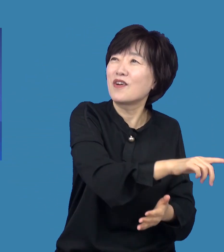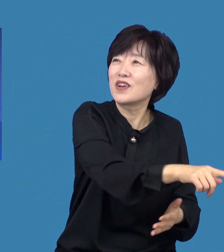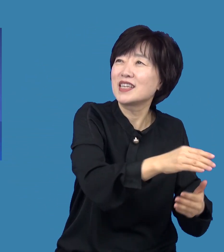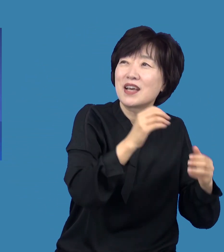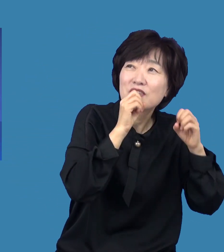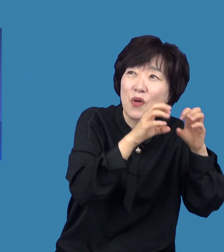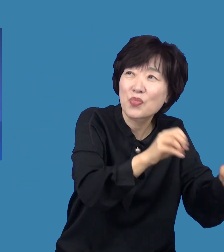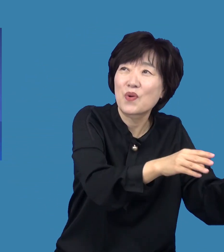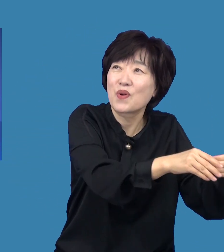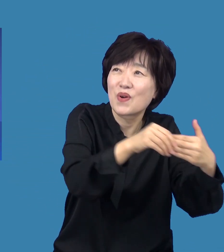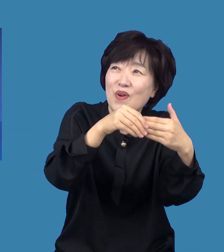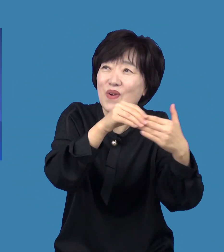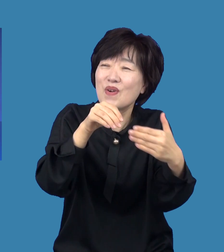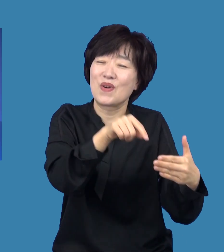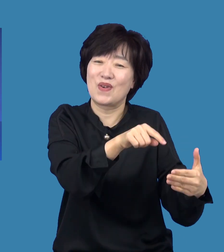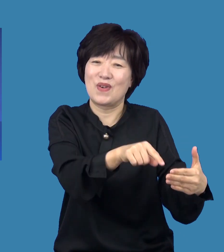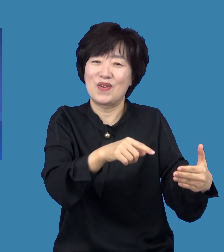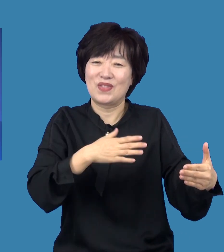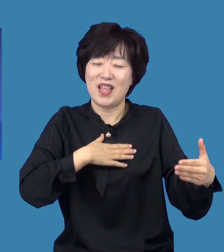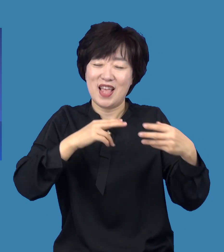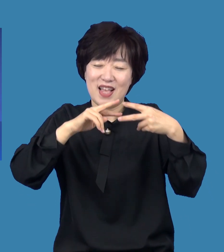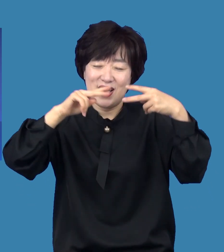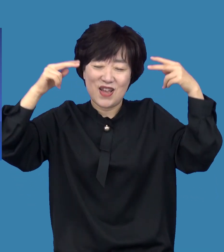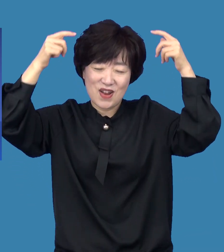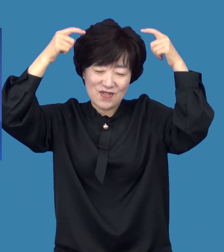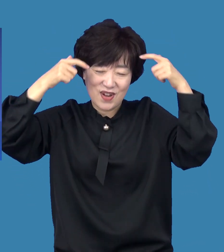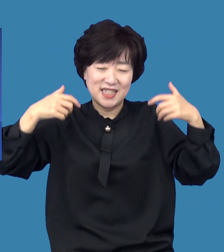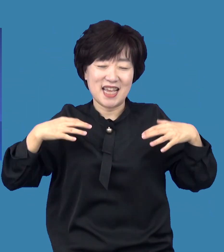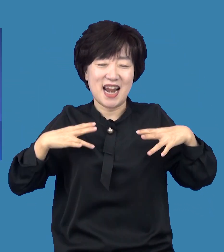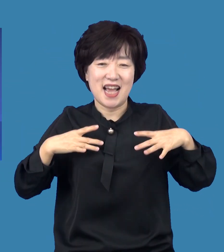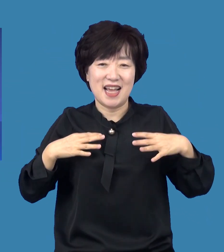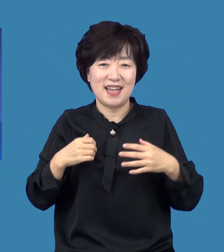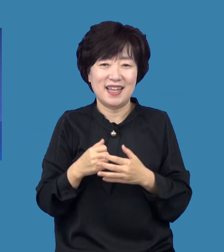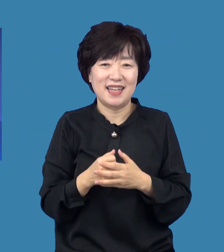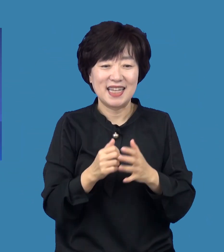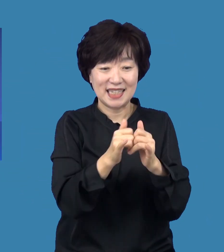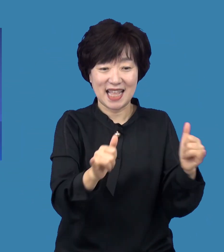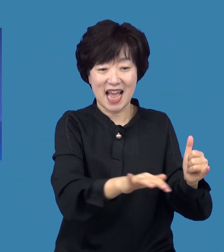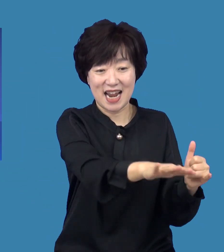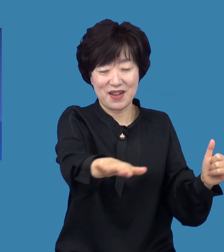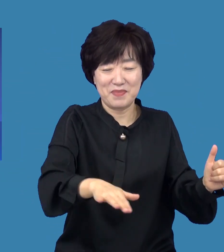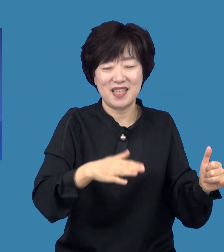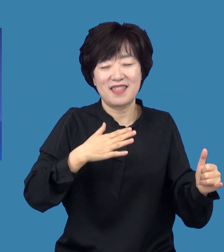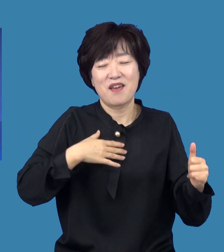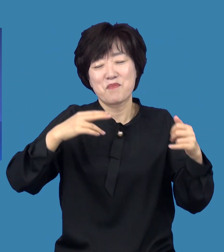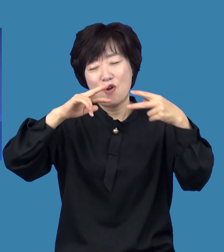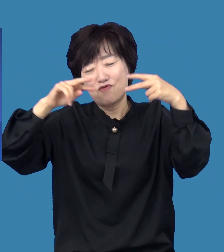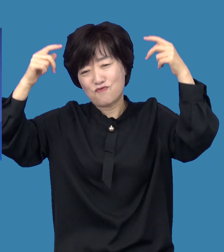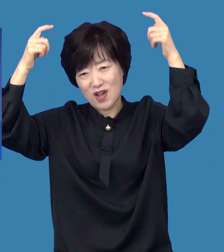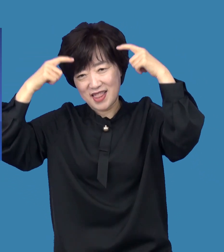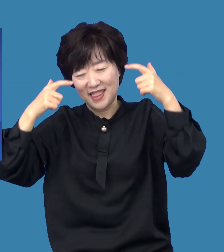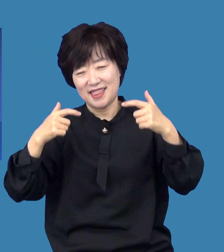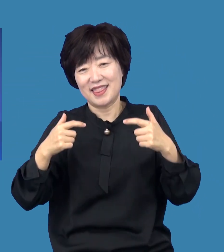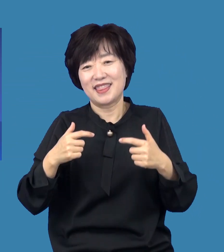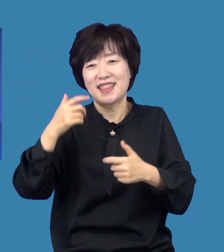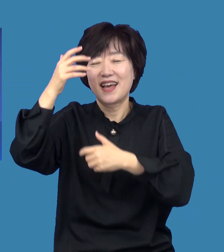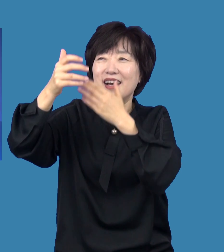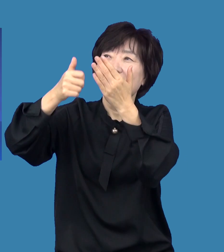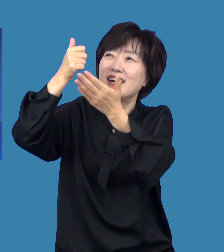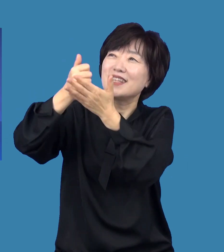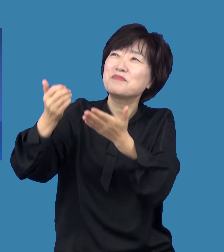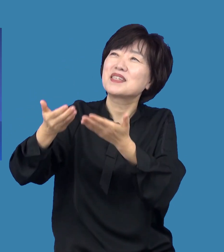얘기를 하고 있는 거예요. 여러분, 사람이 면류관이에요. 사람이 하나님 앞에 드릴 수 있는 최고의